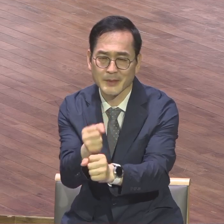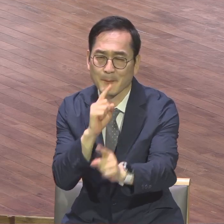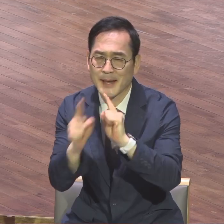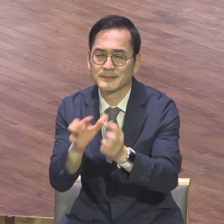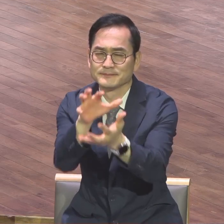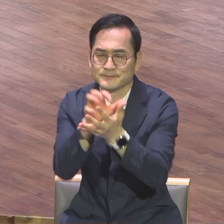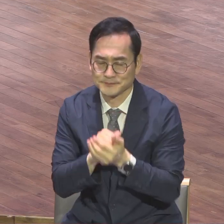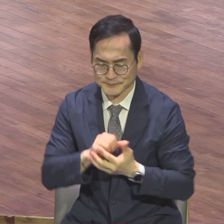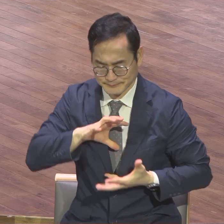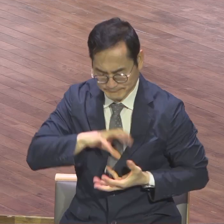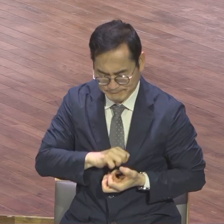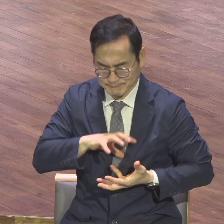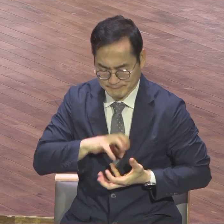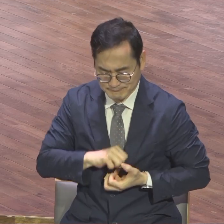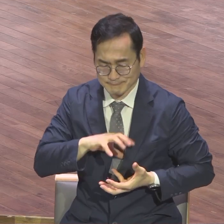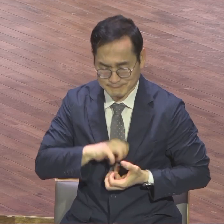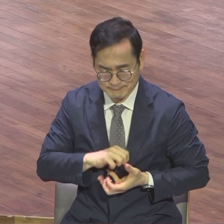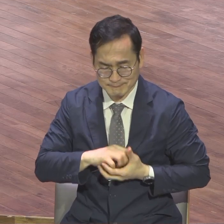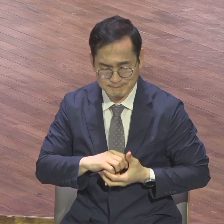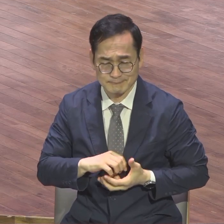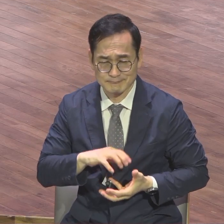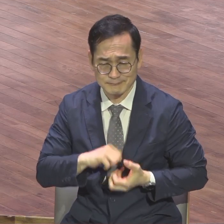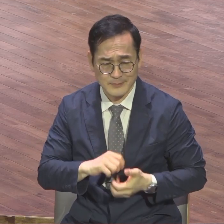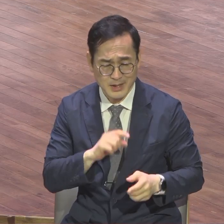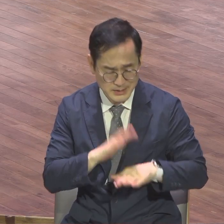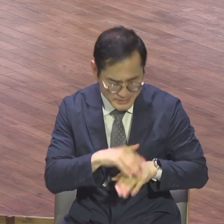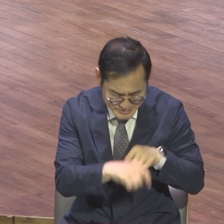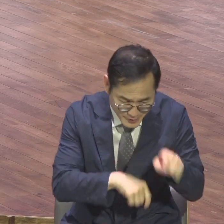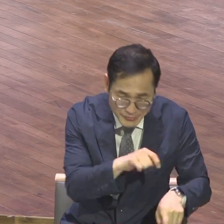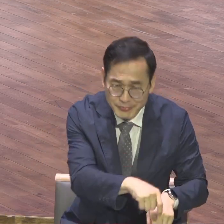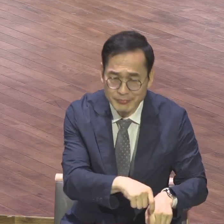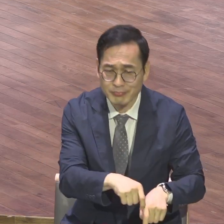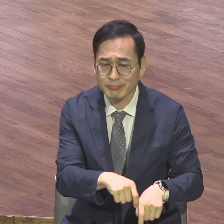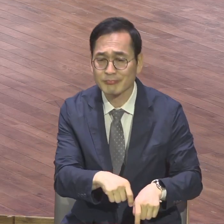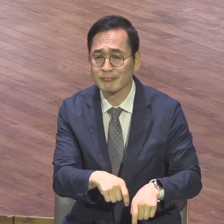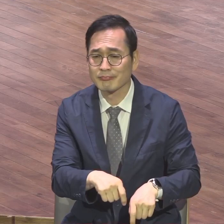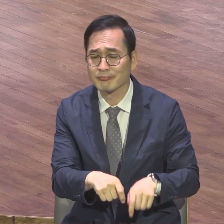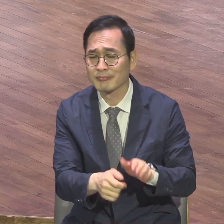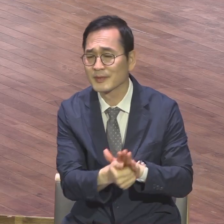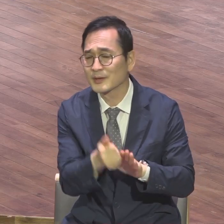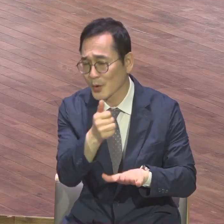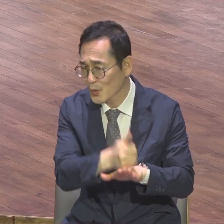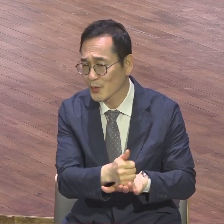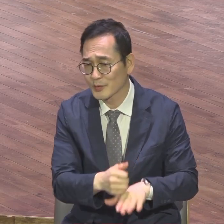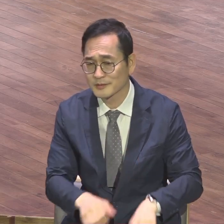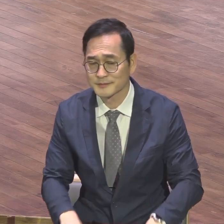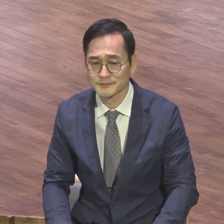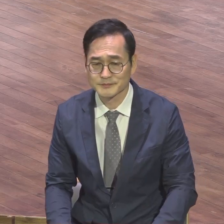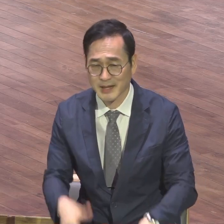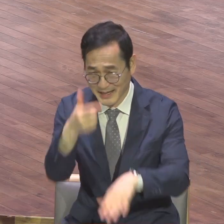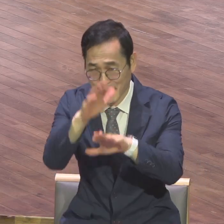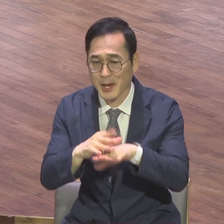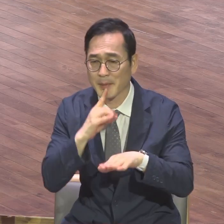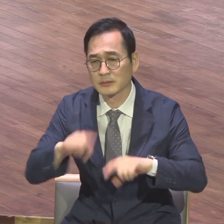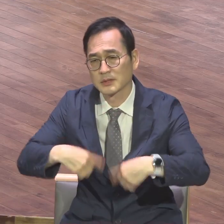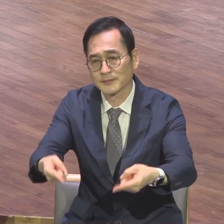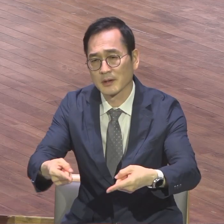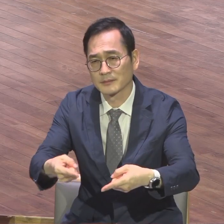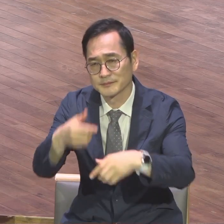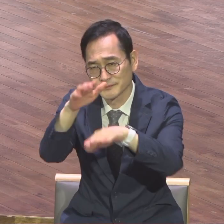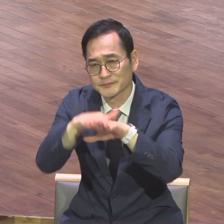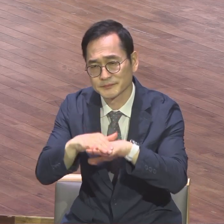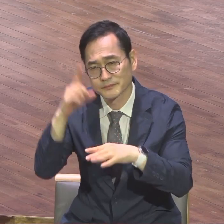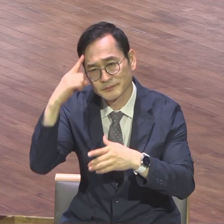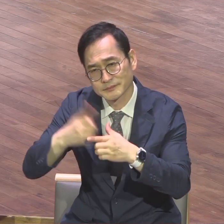삼고 적용돼서 응답받는 이게 말씀 예배 성공인데 참석한다고 예배 성공입니까? 참석 수십 년